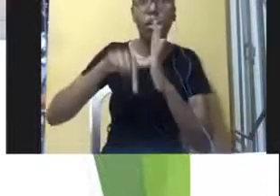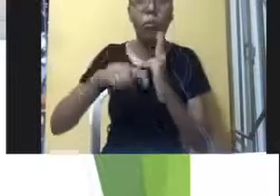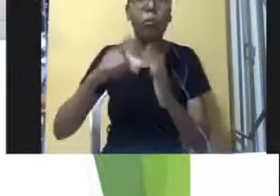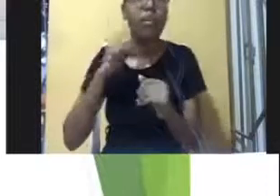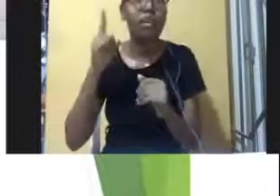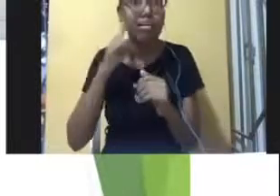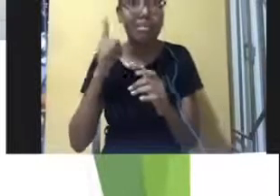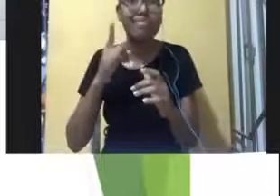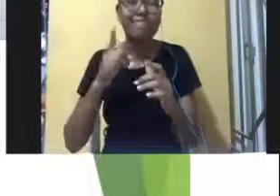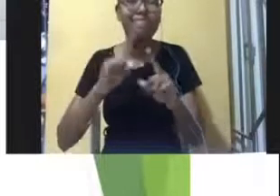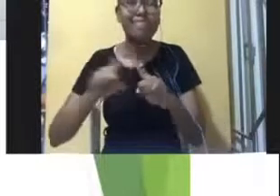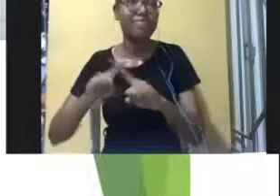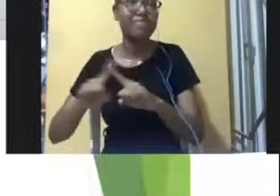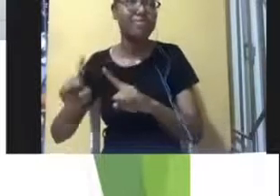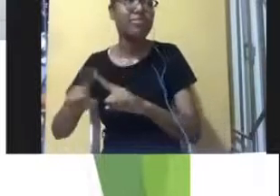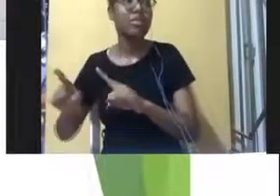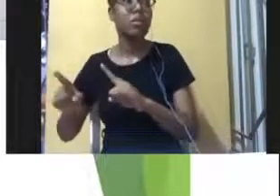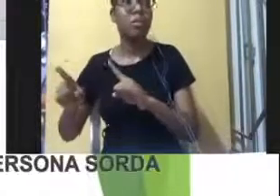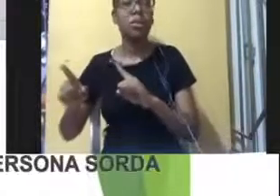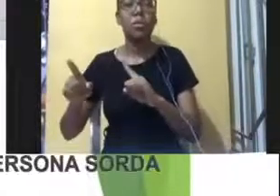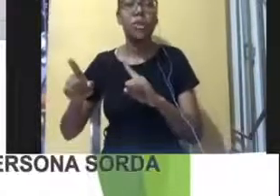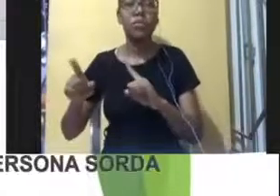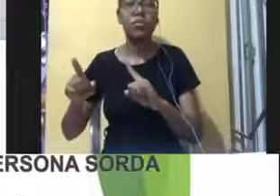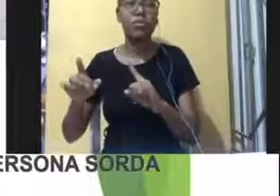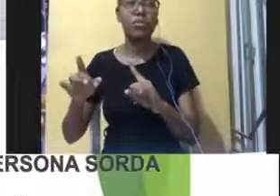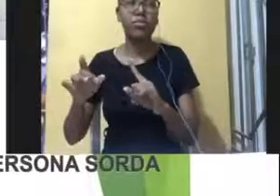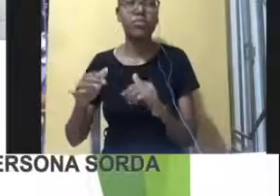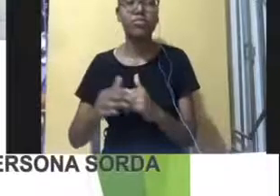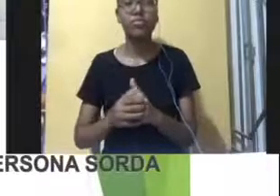gran variedad que tenemos dentro de la comunidad sorda.